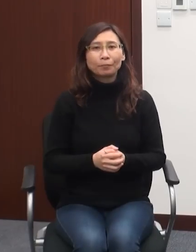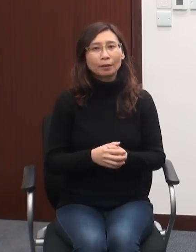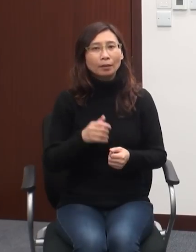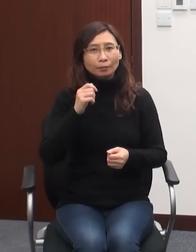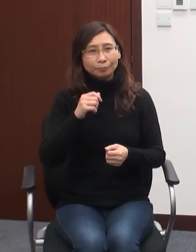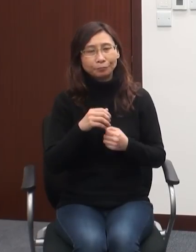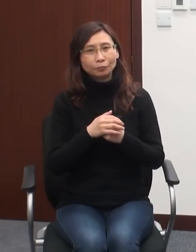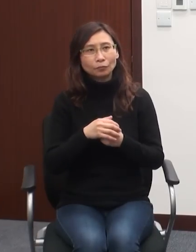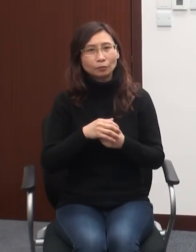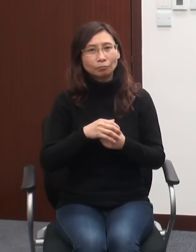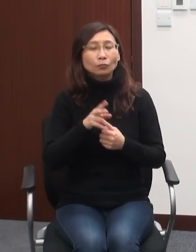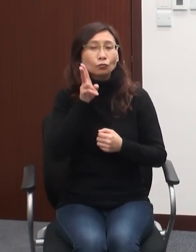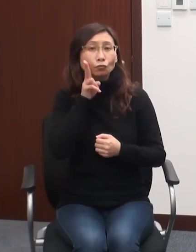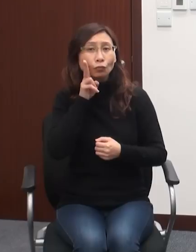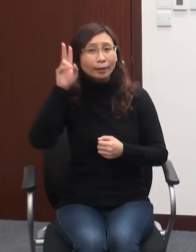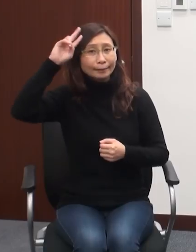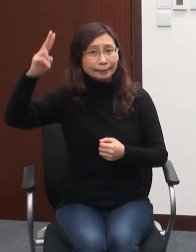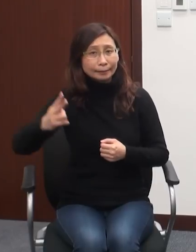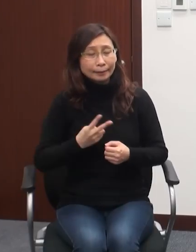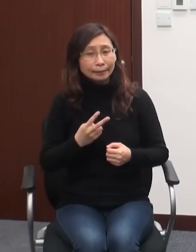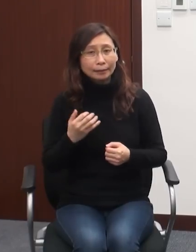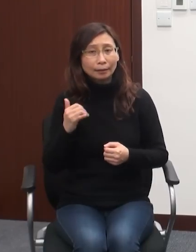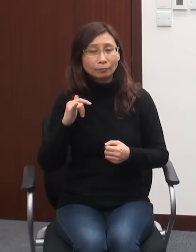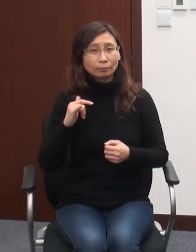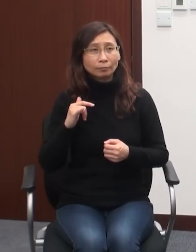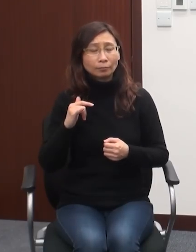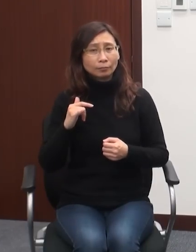去一啲地方係同呢個